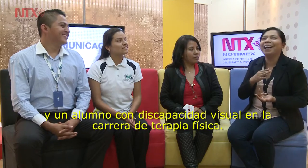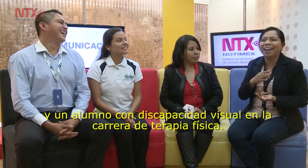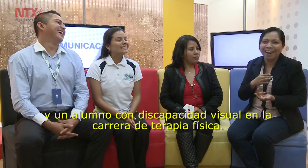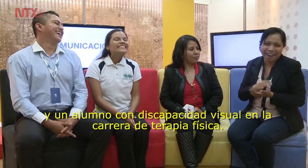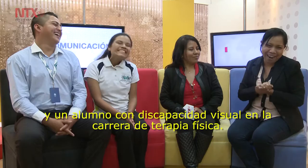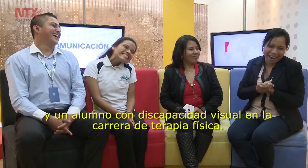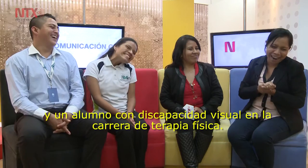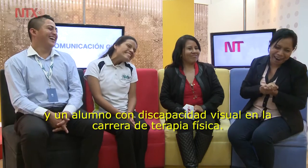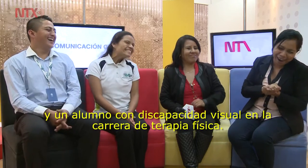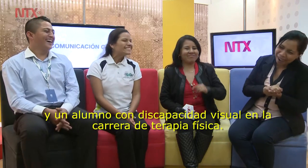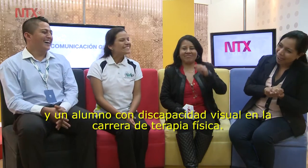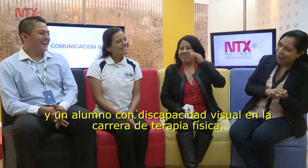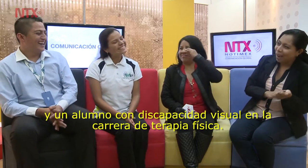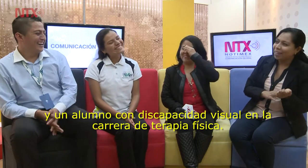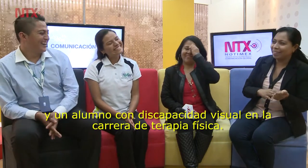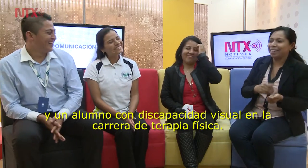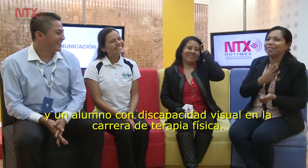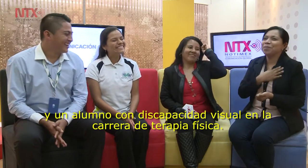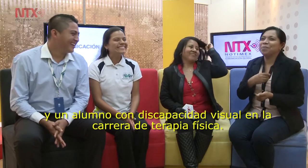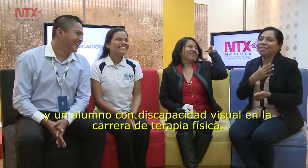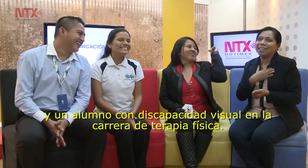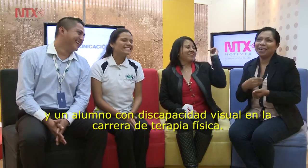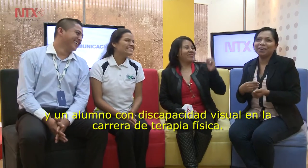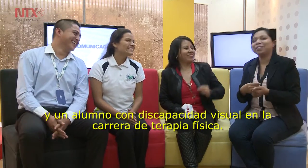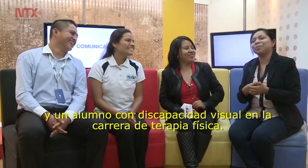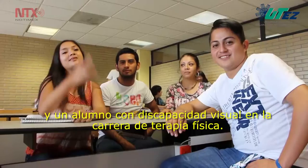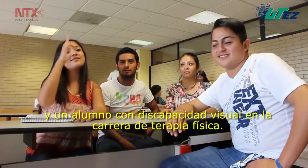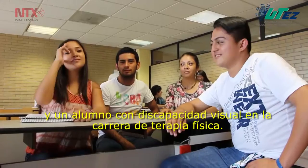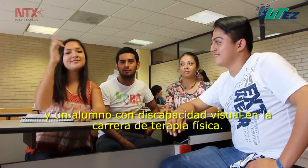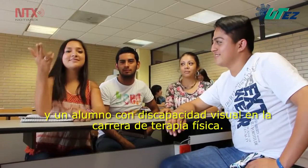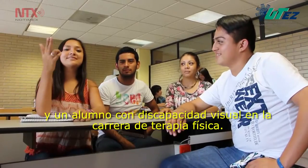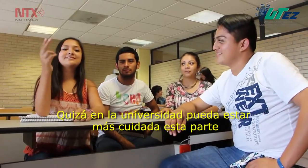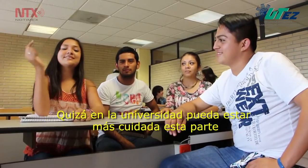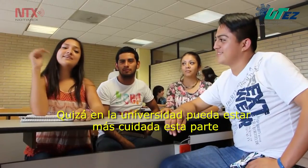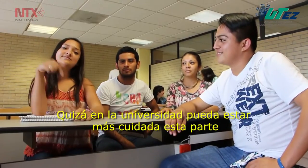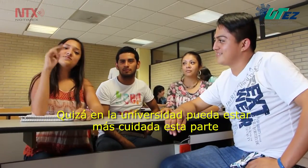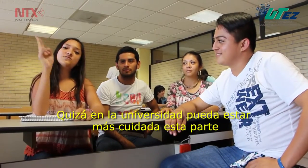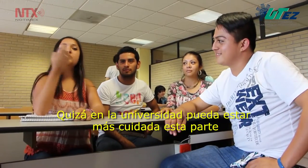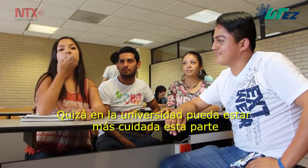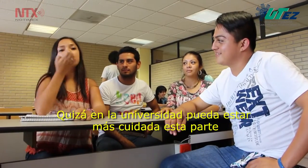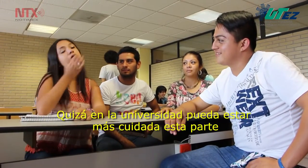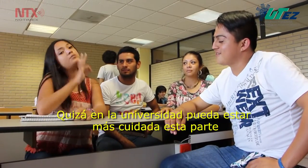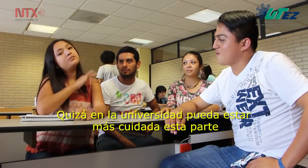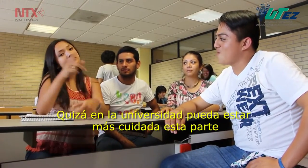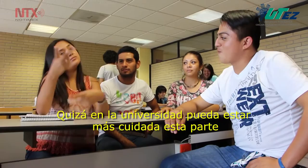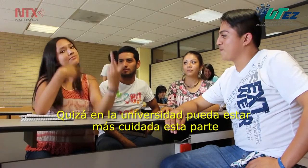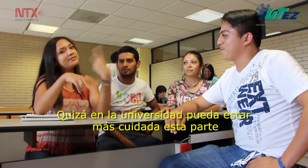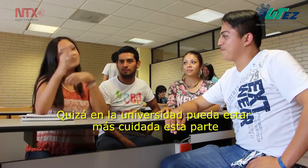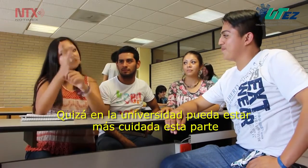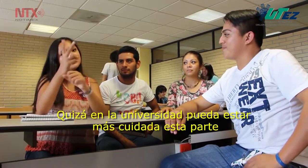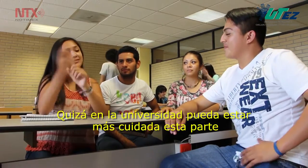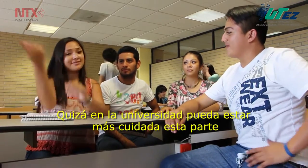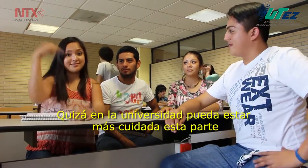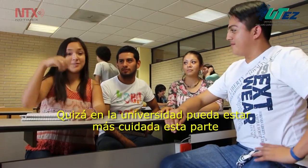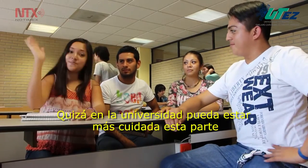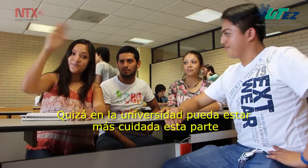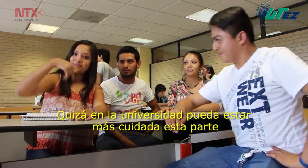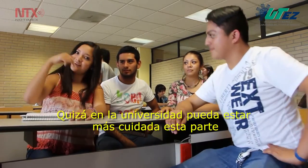un alumno con discapacidad visual en la carrera de terapia física. Quizá en la universidad pueda estar más cuidada esta